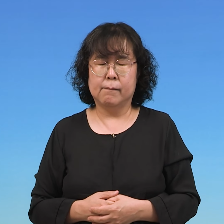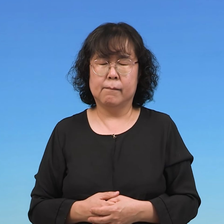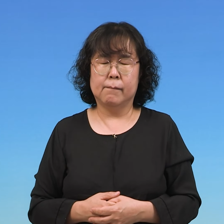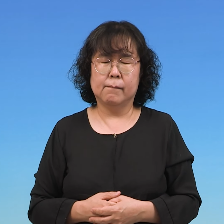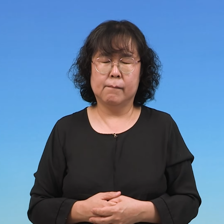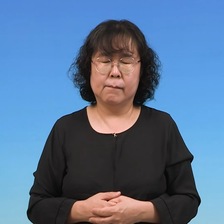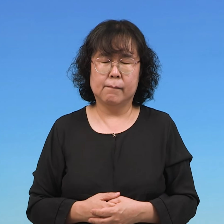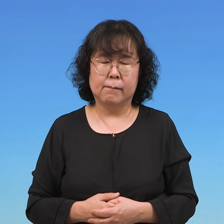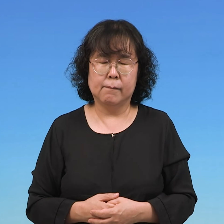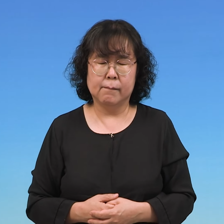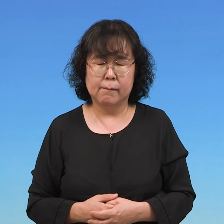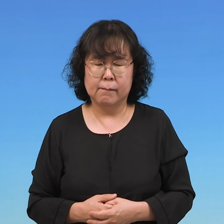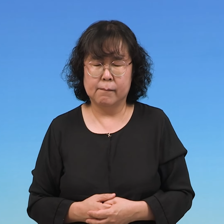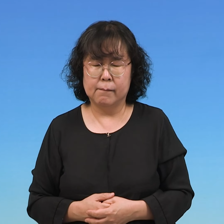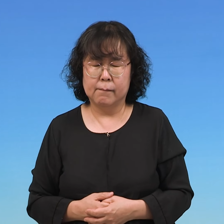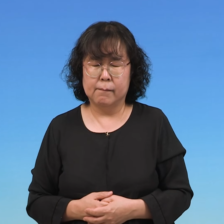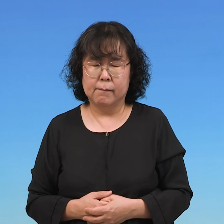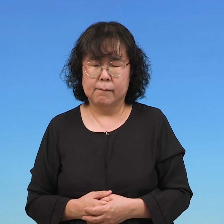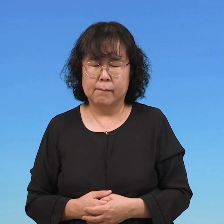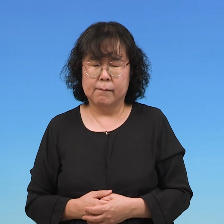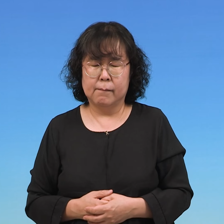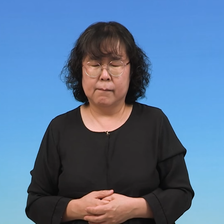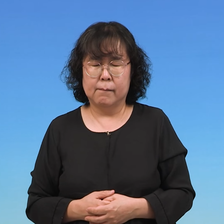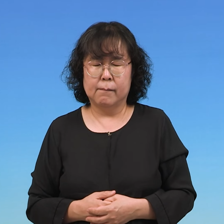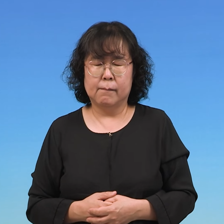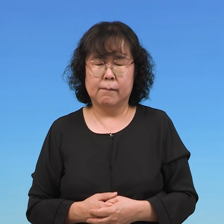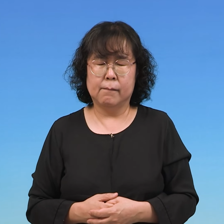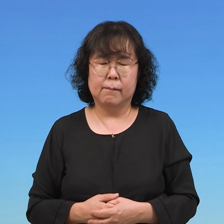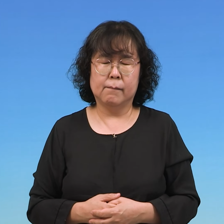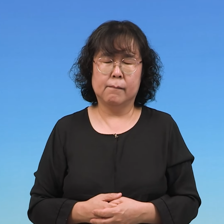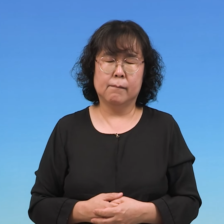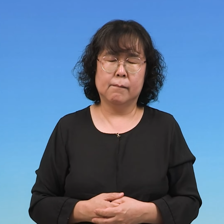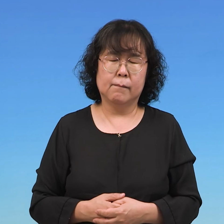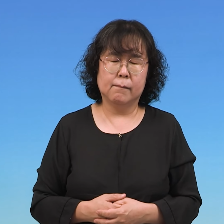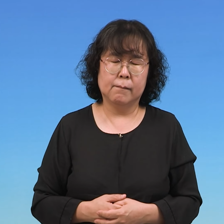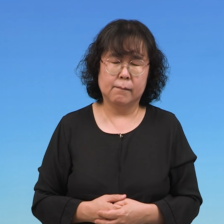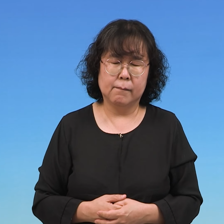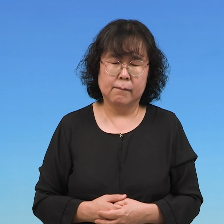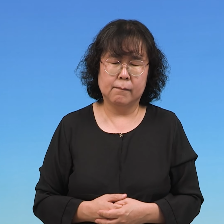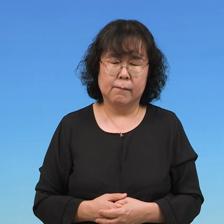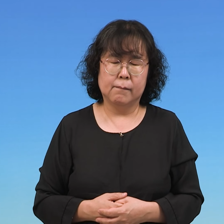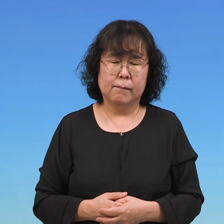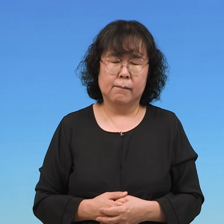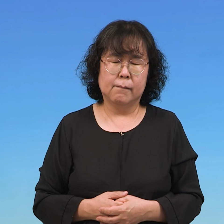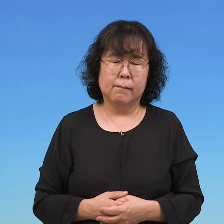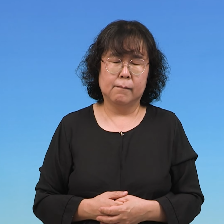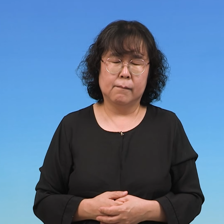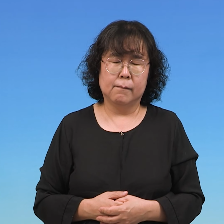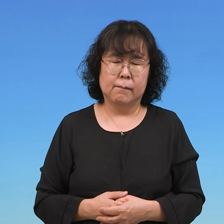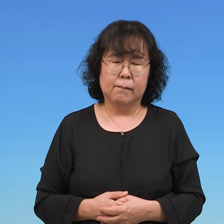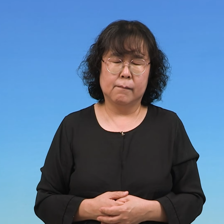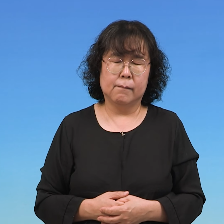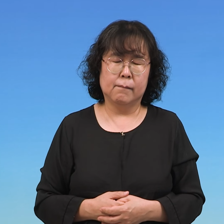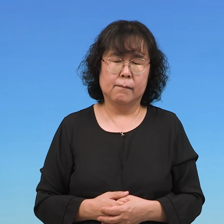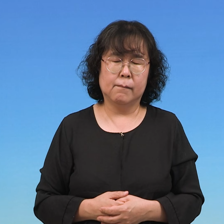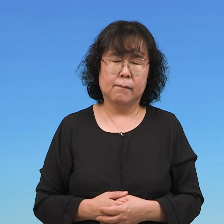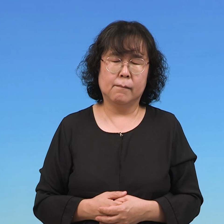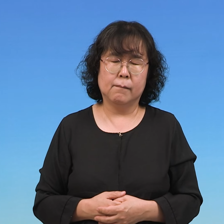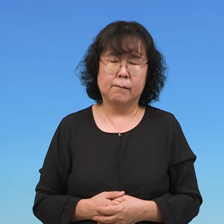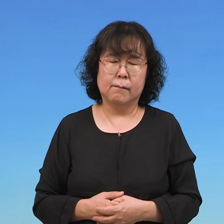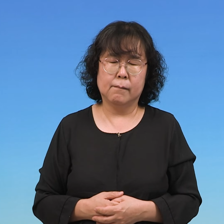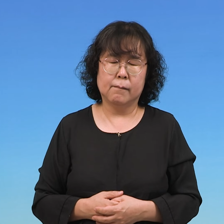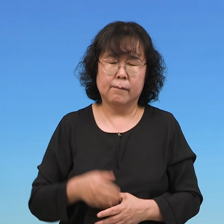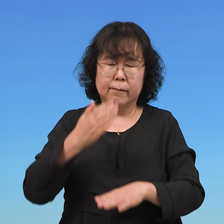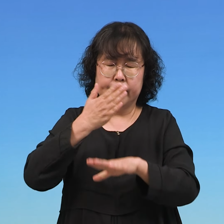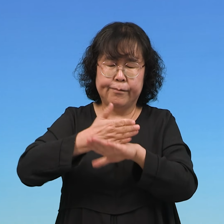있도록 인도하여 주시옵시고, 주님께 주시는 그 진정한 환대로 인하여서 그 아버지 체험과 만족을 누리며 나아갈 수 있도록 우리가 되게 인도하여